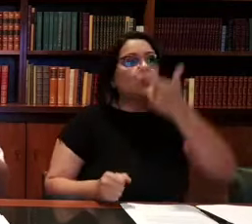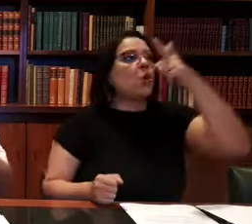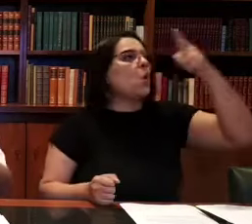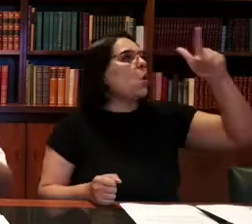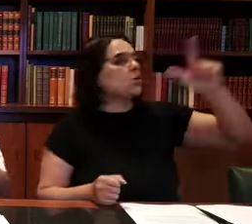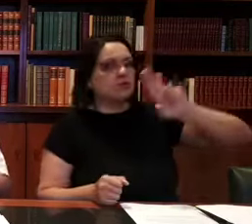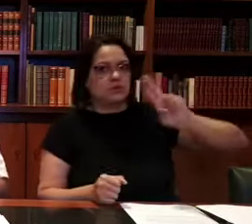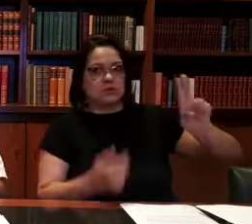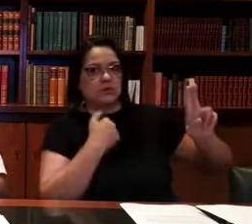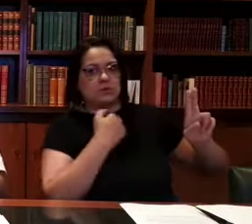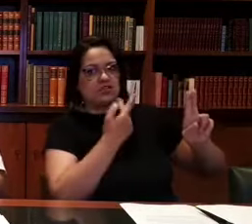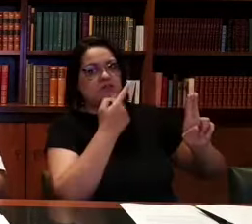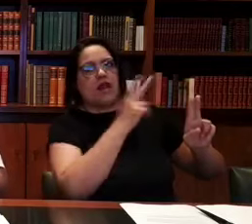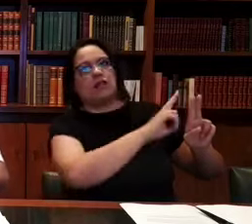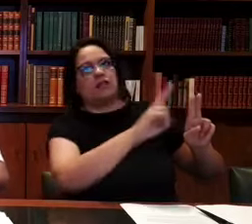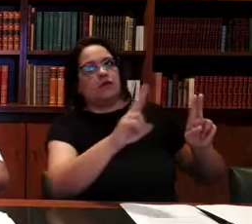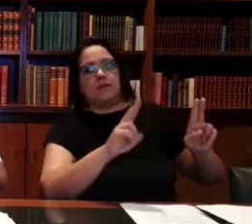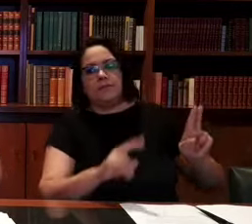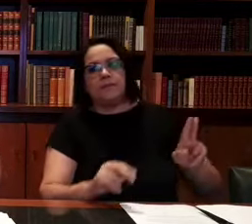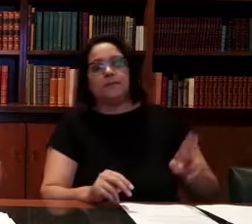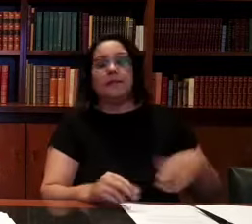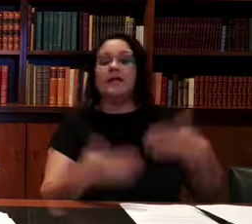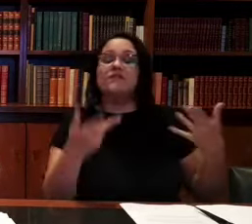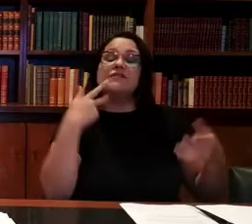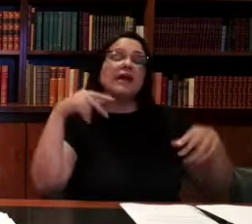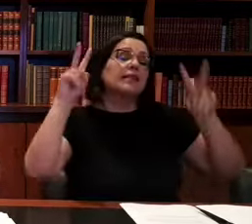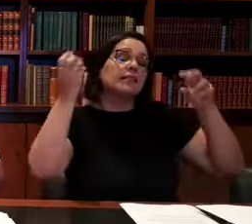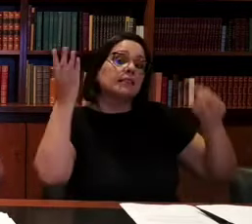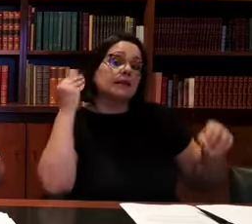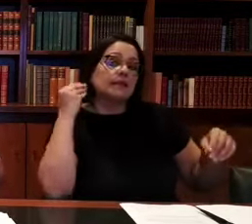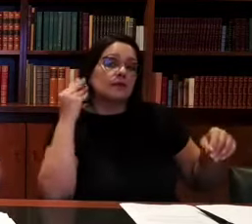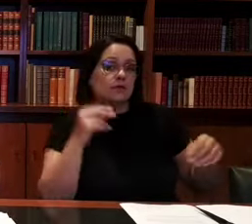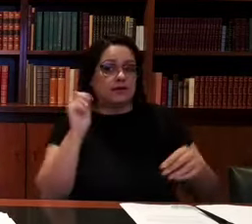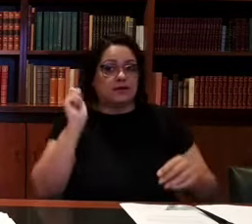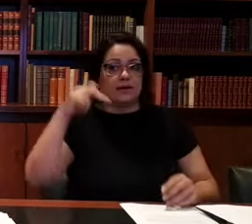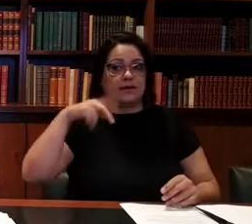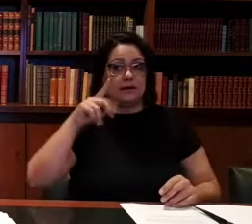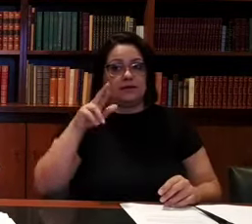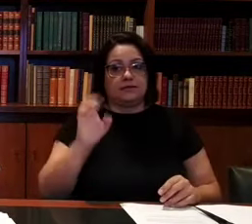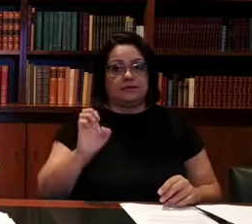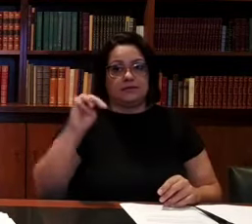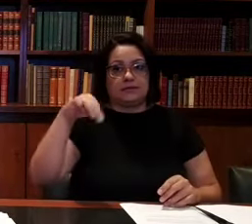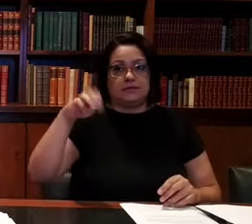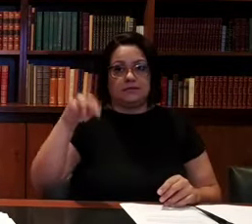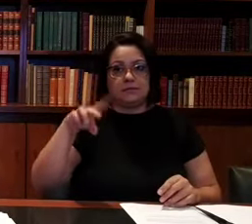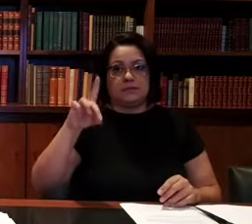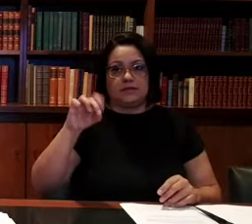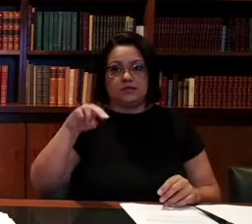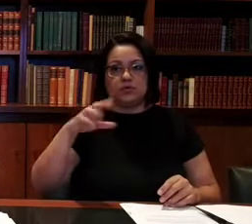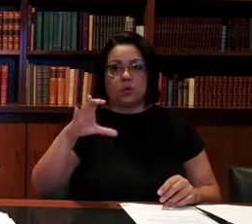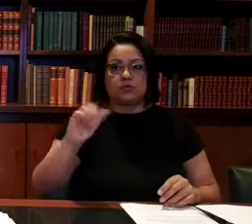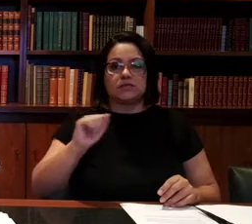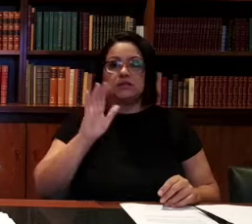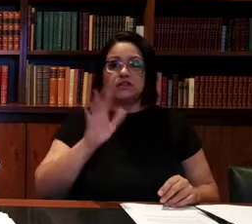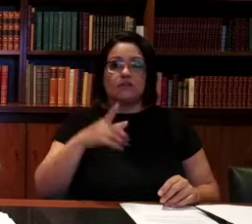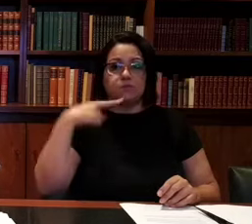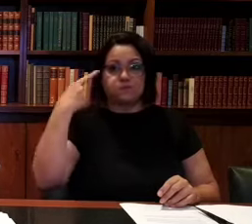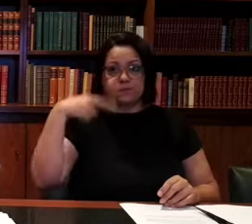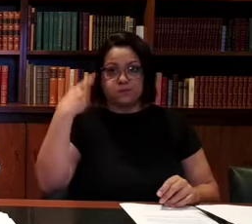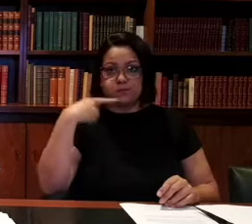só não vou ter mais gente na fita tem tá então quê que tem um falando agora aqui o André Mendonça é advogou